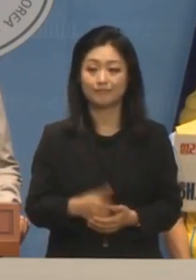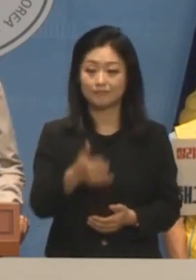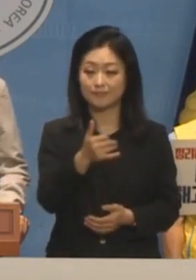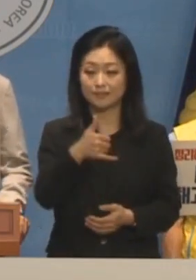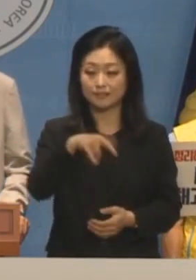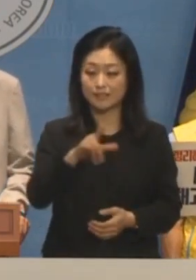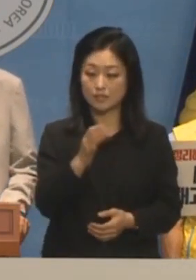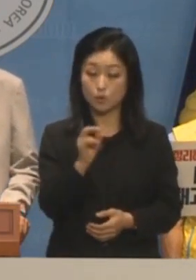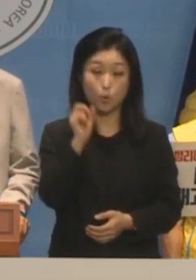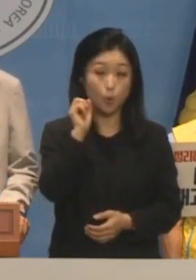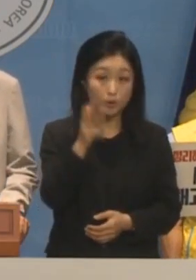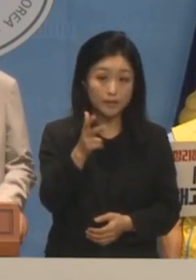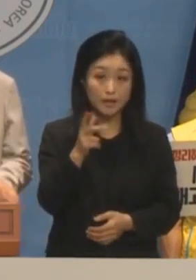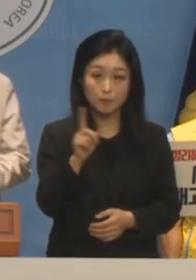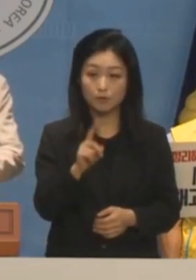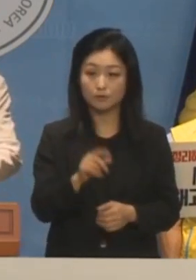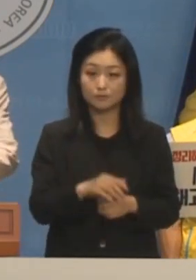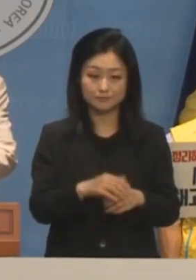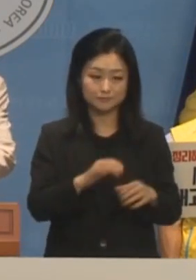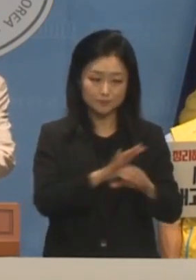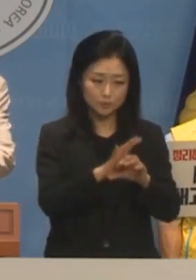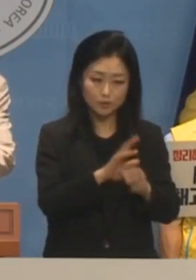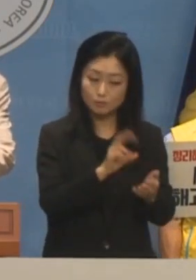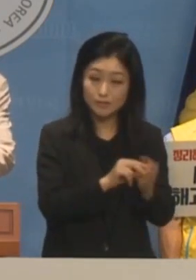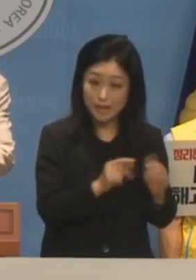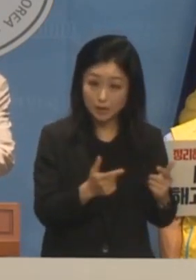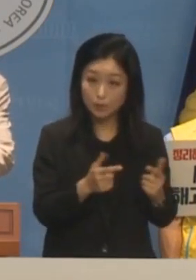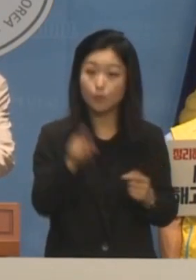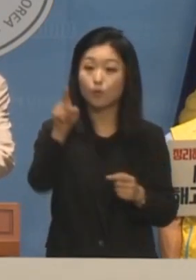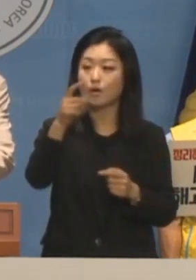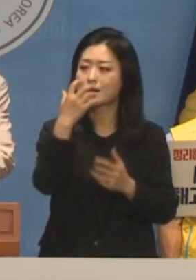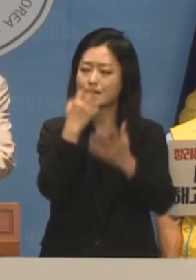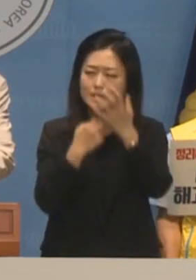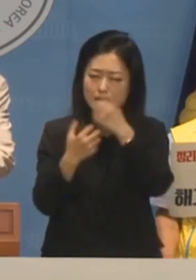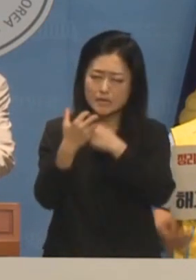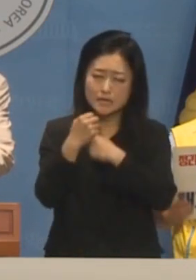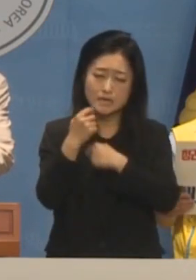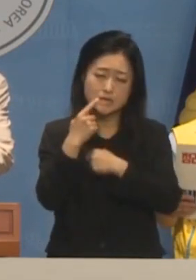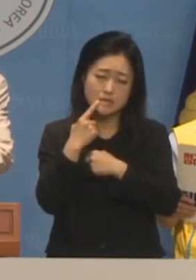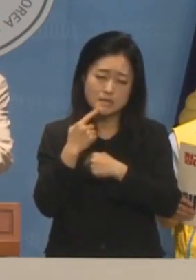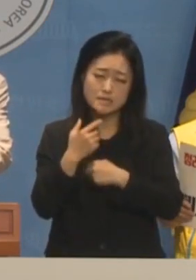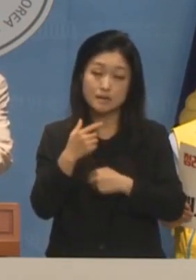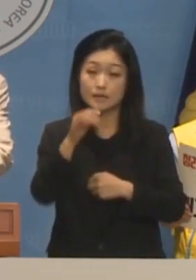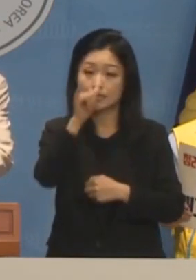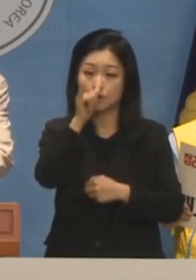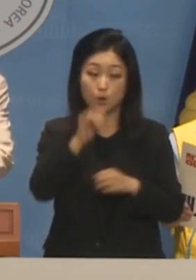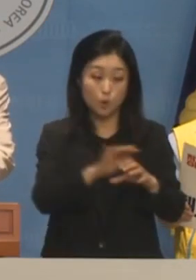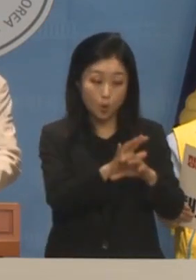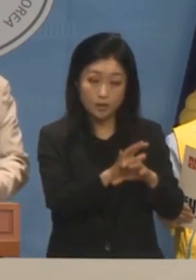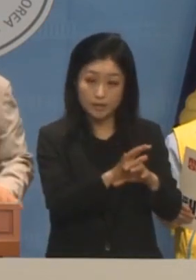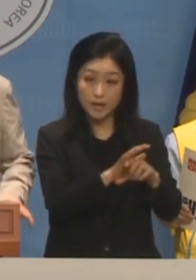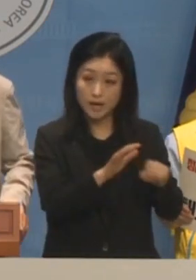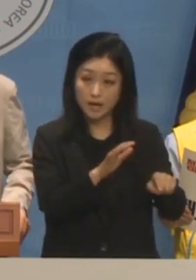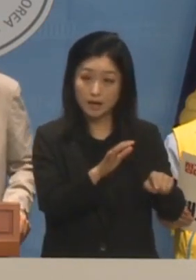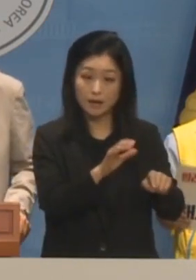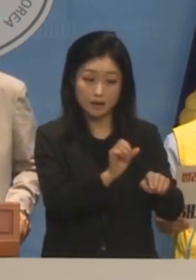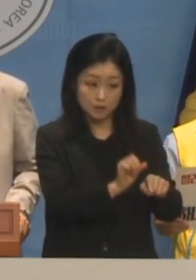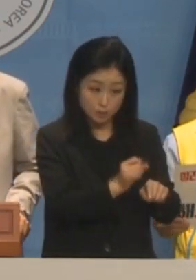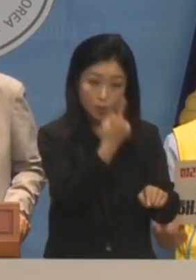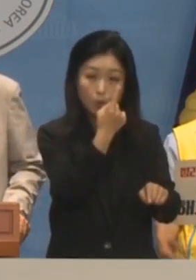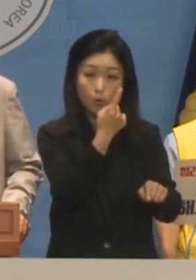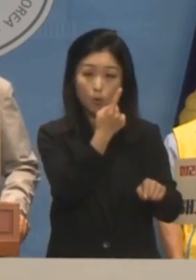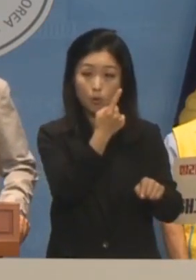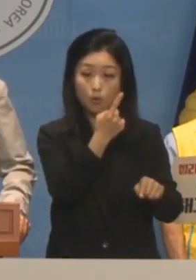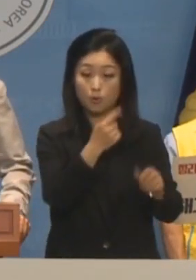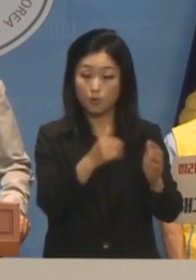사태의 원인은 전염병이 아니라 세종호텔 사측의 탐욕과 횡포 때문입니다. 코로나19라는 전지구적 재난이 휩쓸고